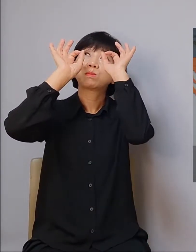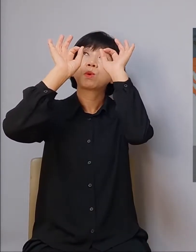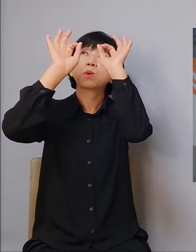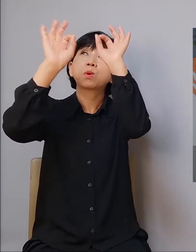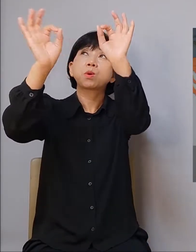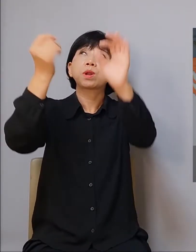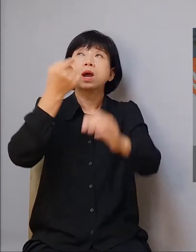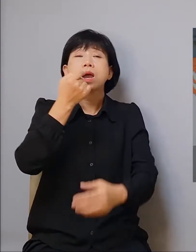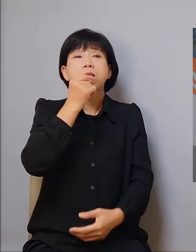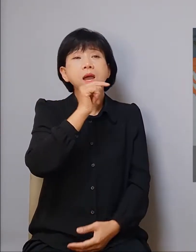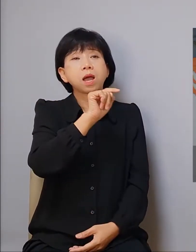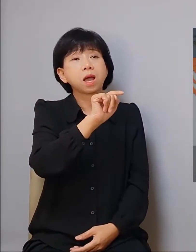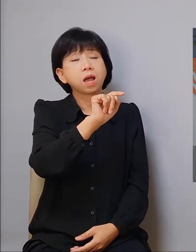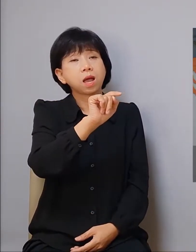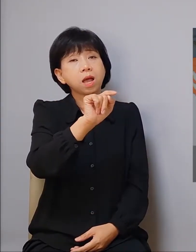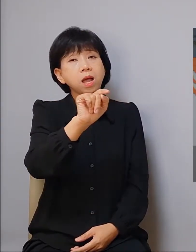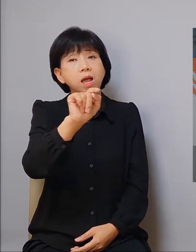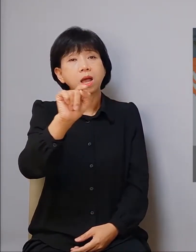주를